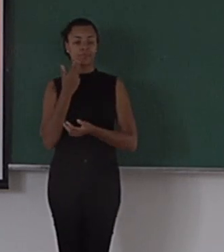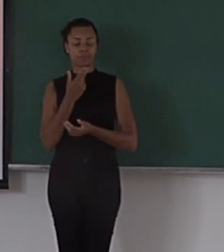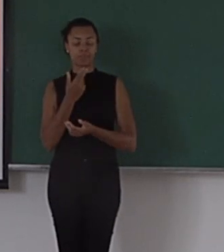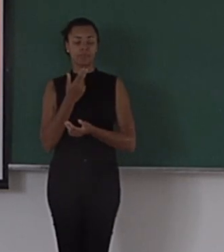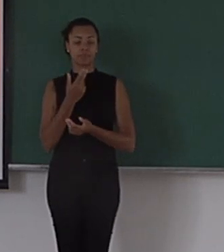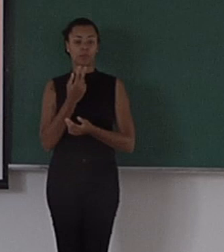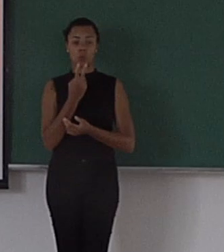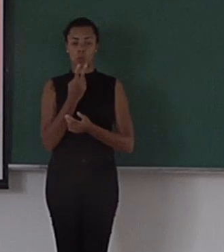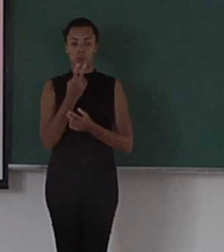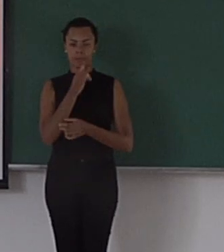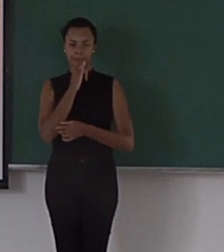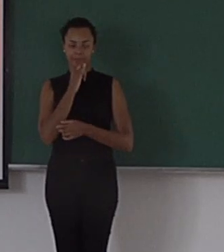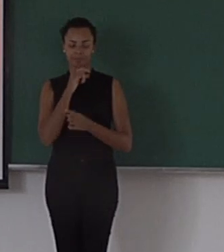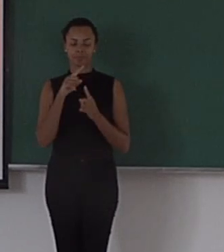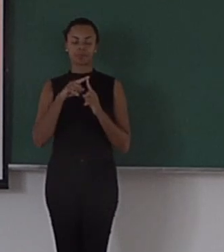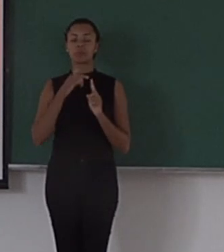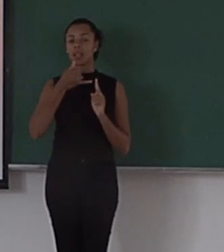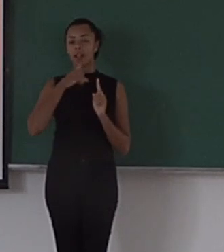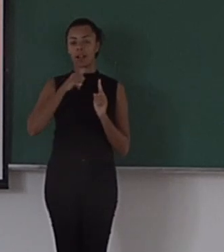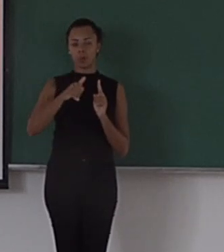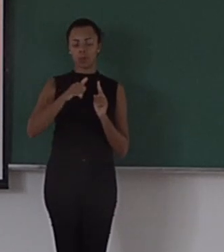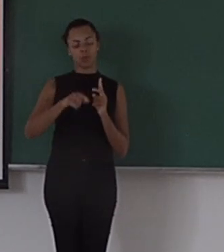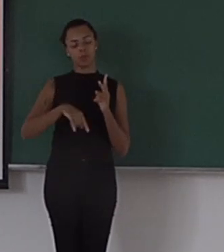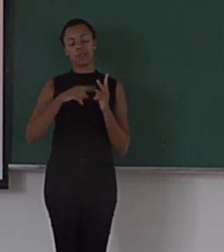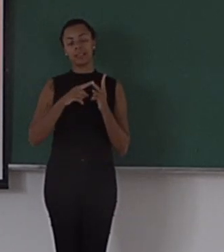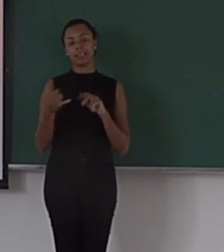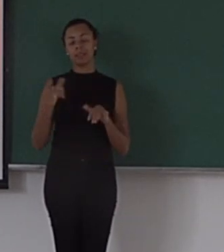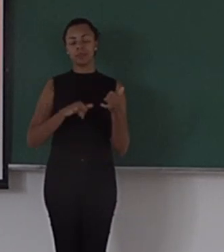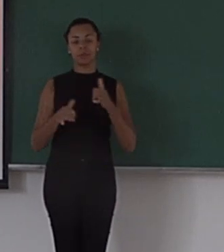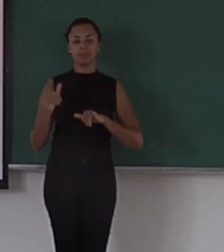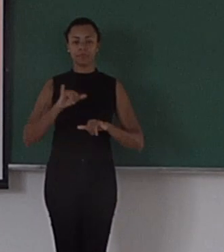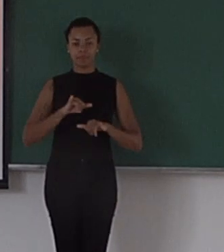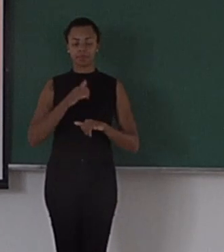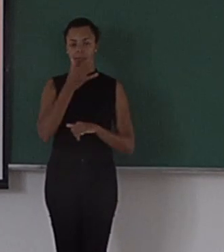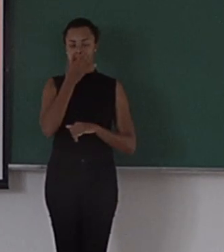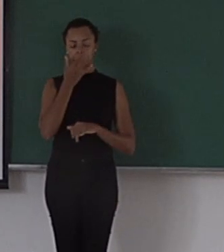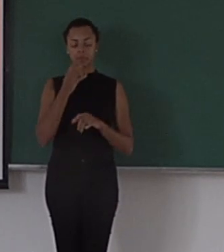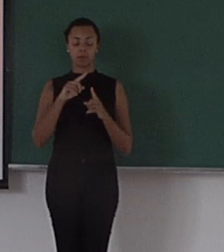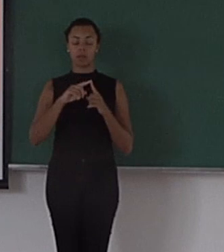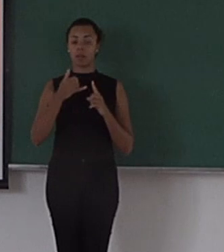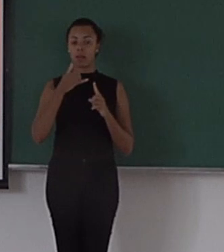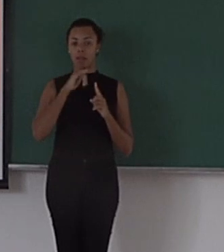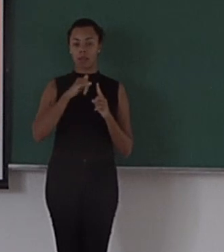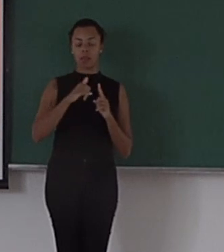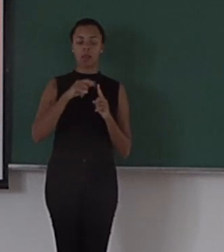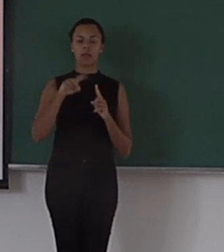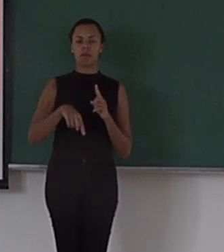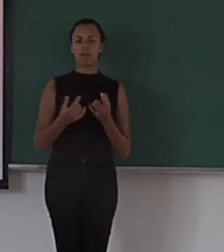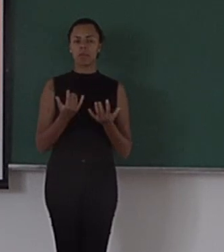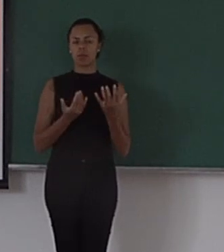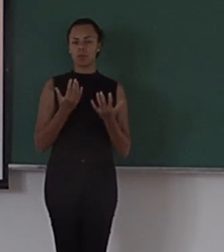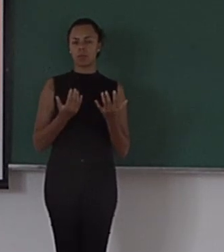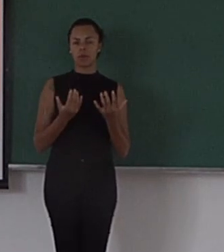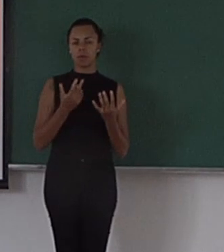em dois casos, nas queimaduras elétricas e nas queimaduras químicas. Nas queimaduras elétricas, é uma queimadura